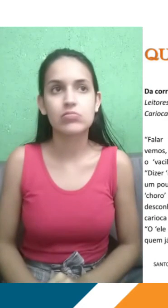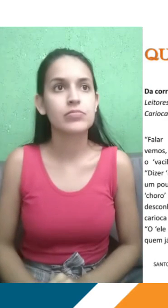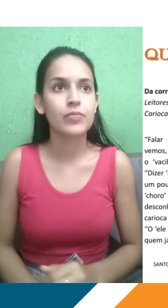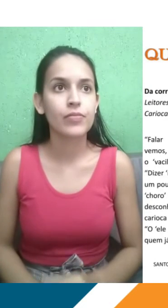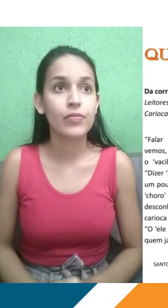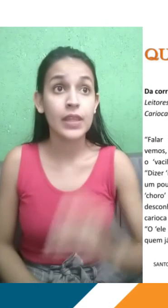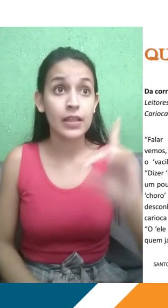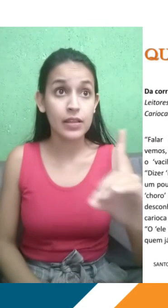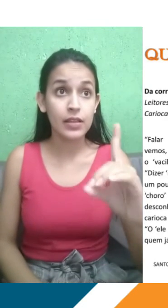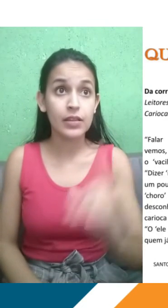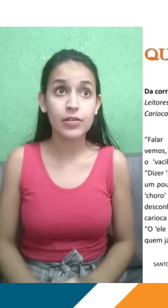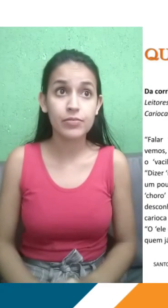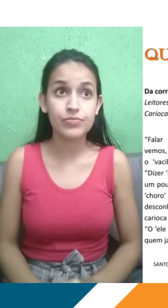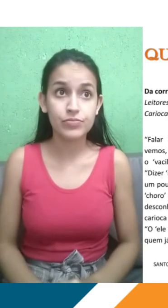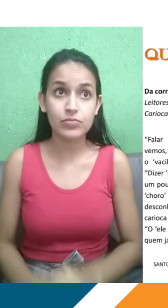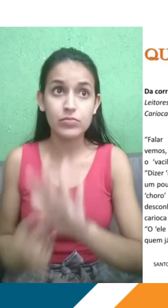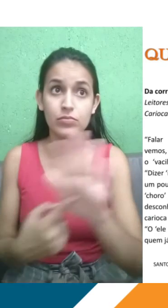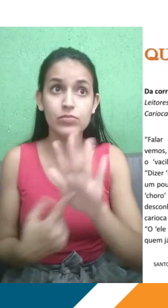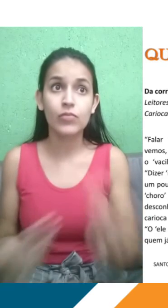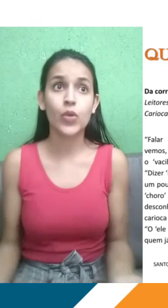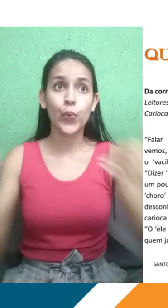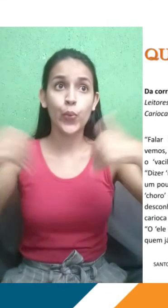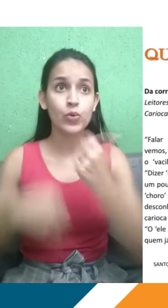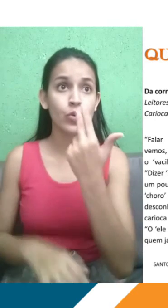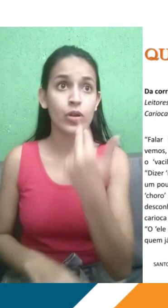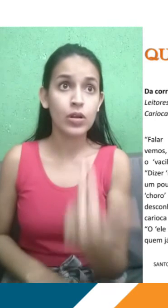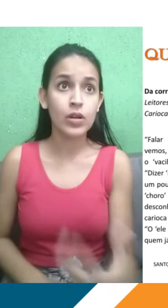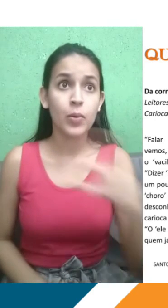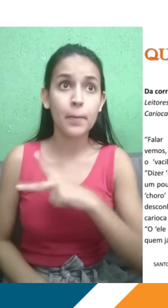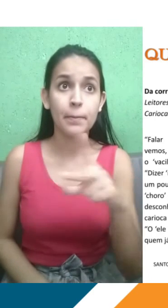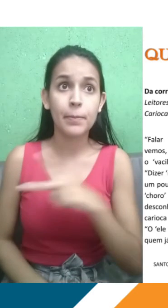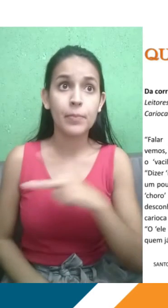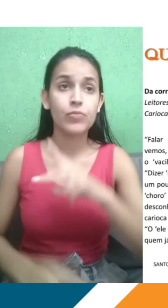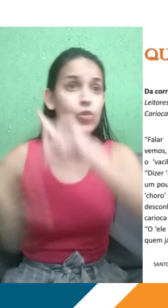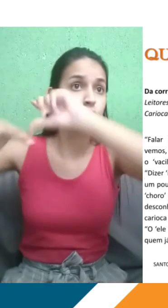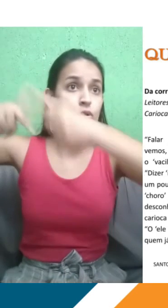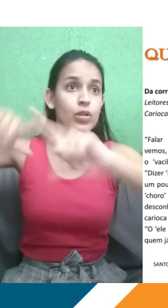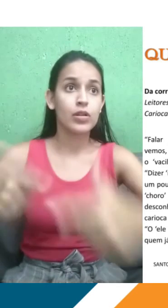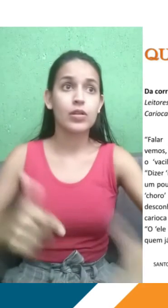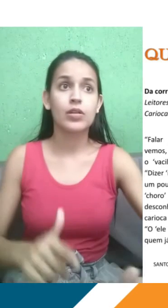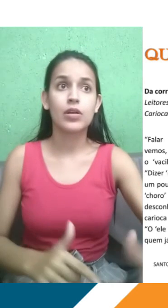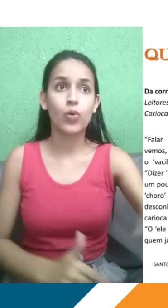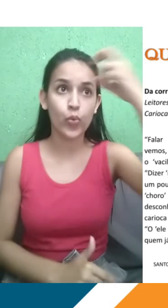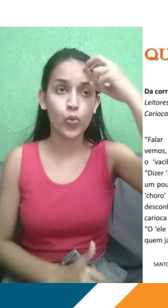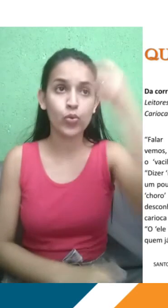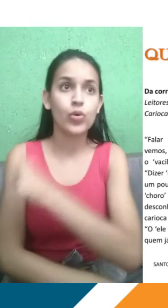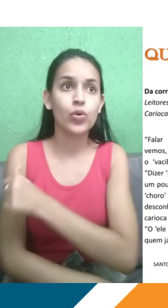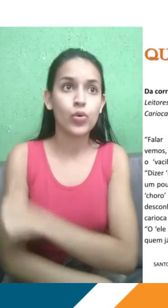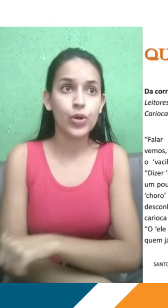se diferencia dentro do seu próprio sistema, podendo variar por fatores como contexto